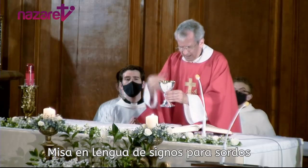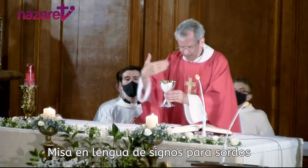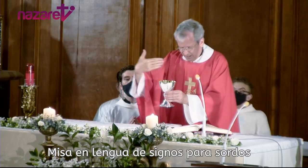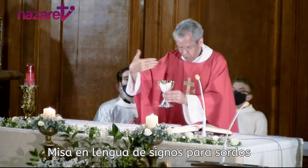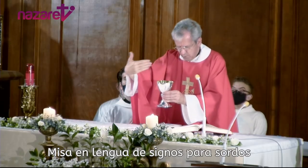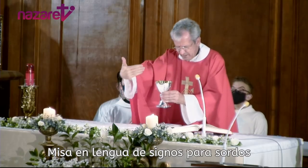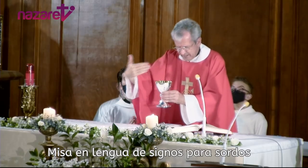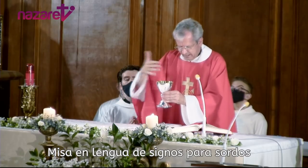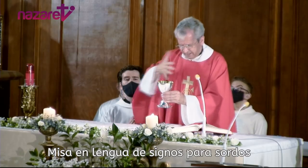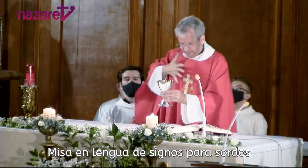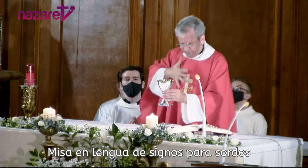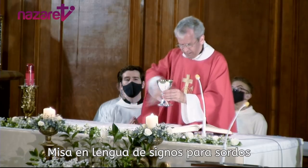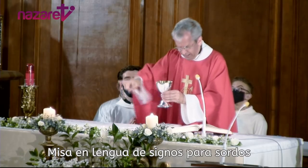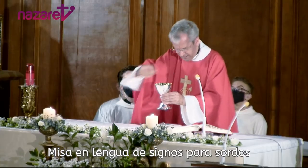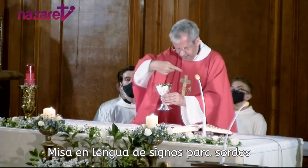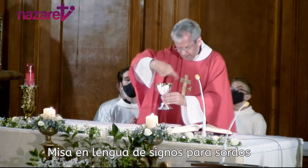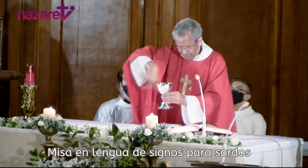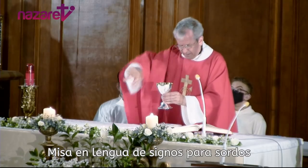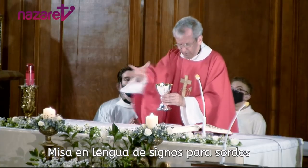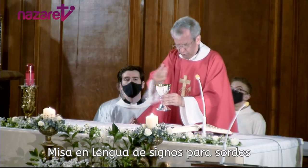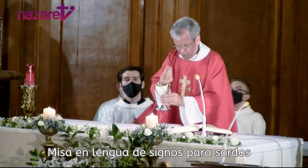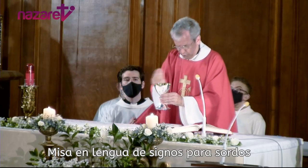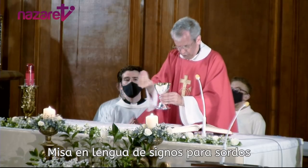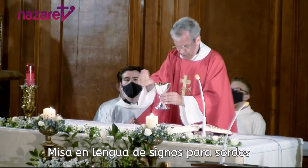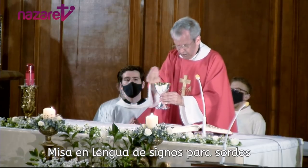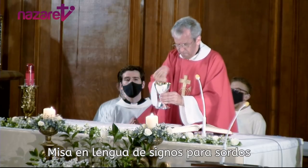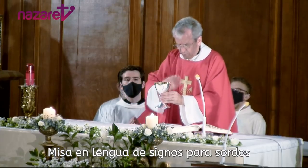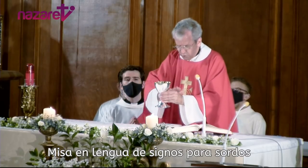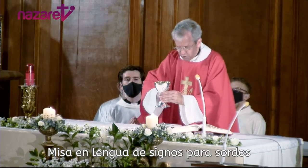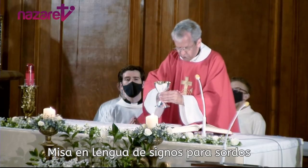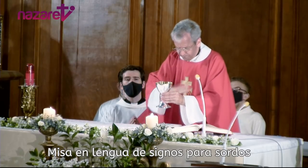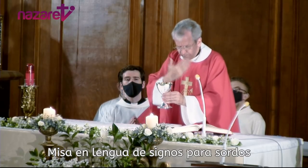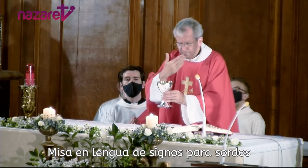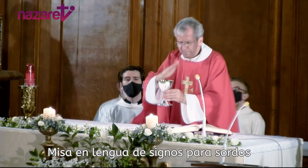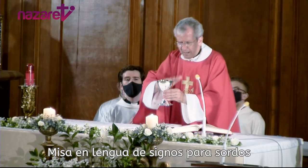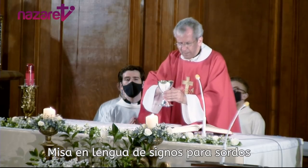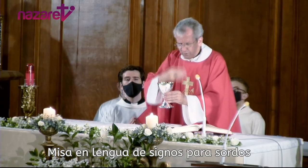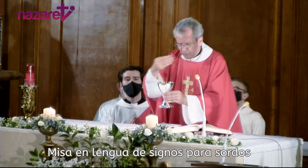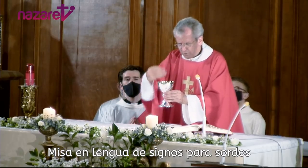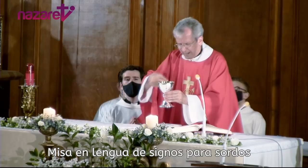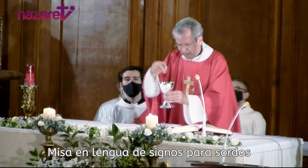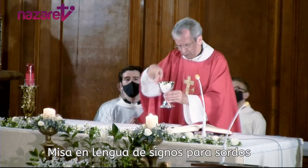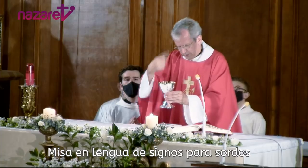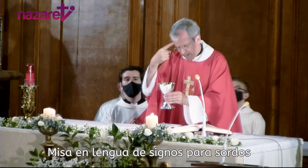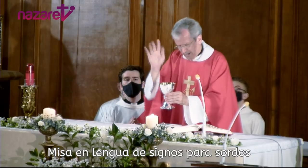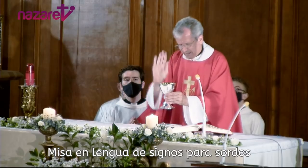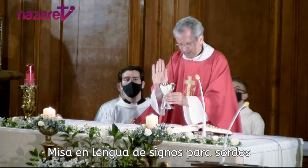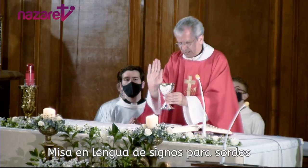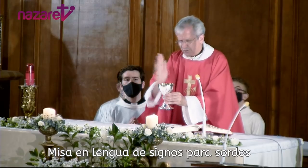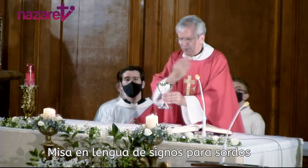alianza nueva y eterna, que será derramada por vosotros y por muchos para el perdón de los pecados. Haced esto